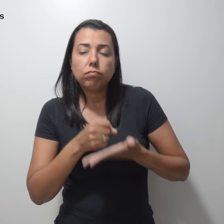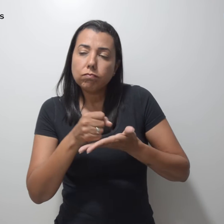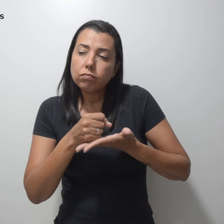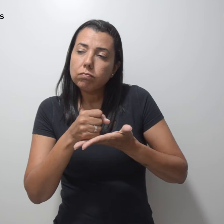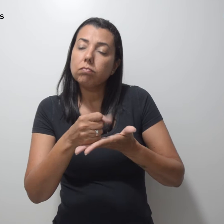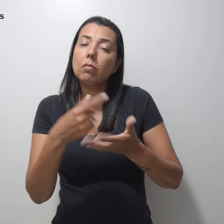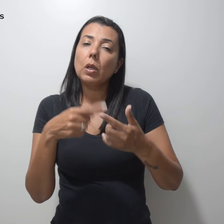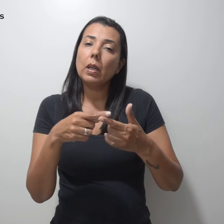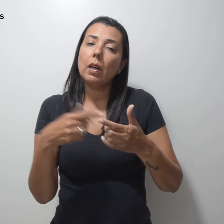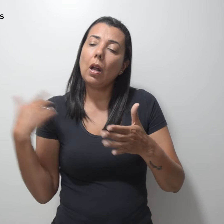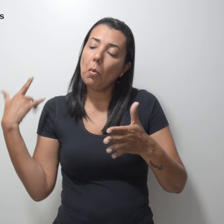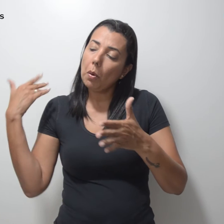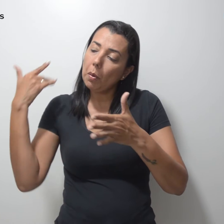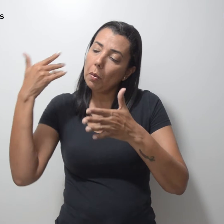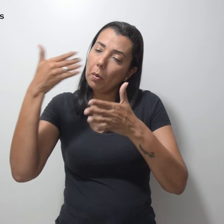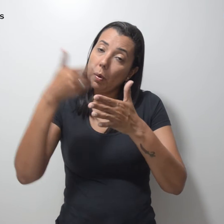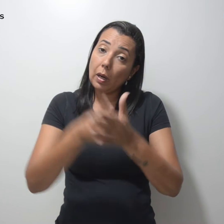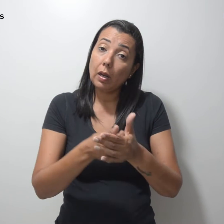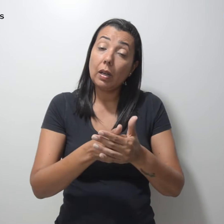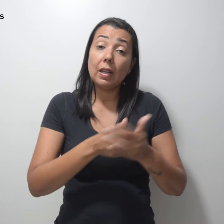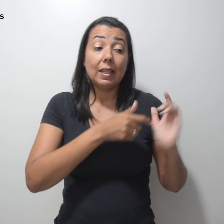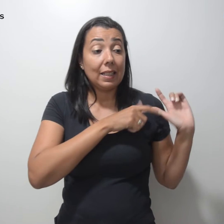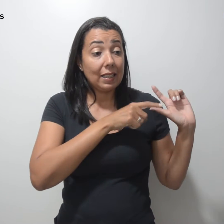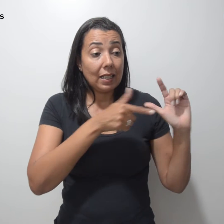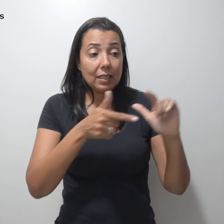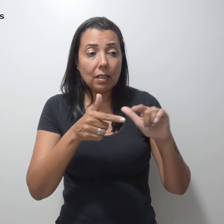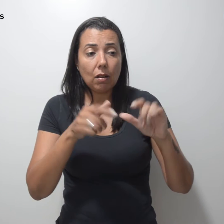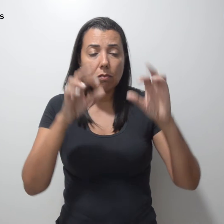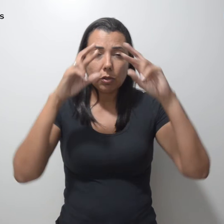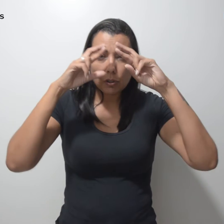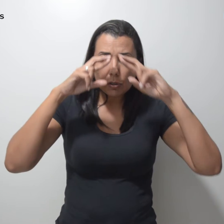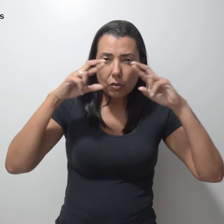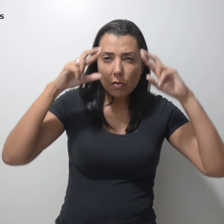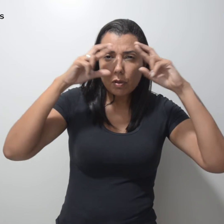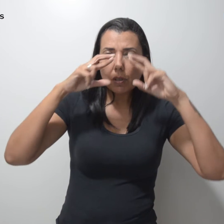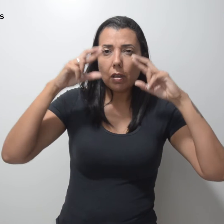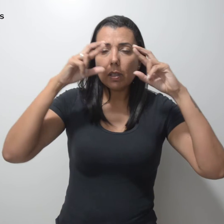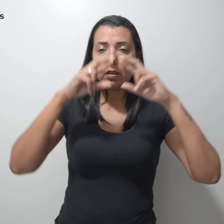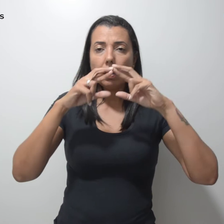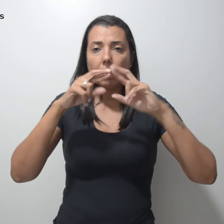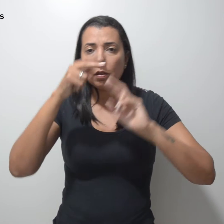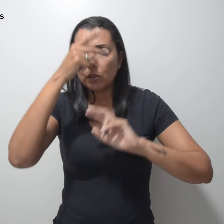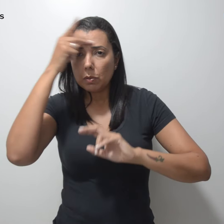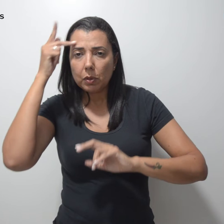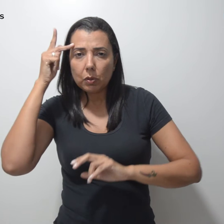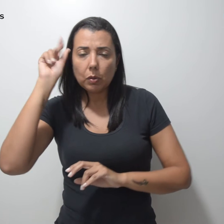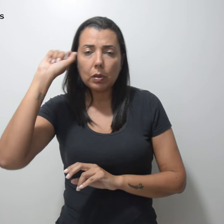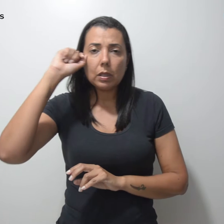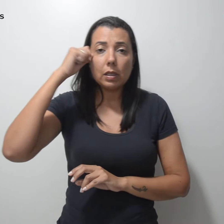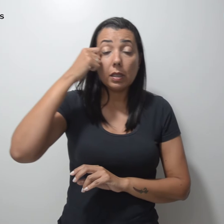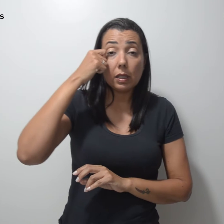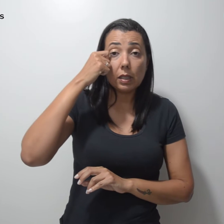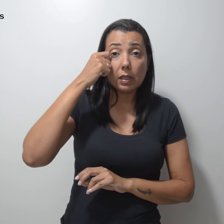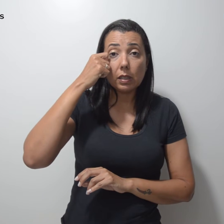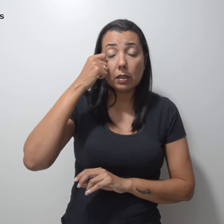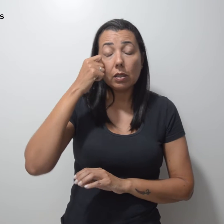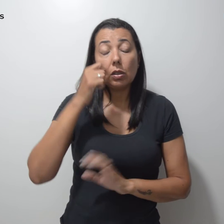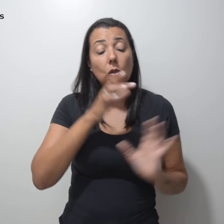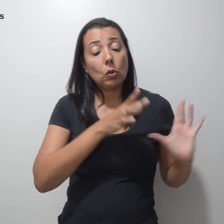eu venho de uma tradição de investigação sobre a agência de pessoas negras, tanto em contexto de